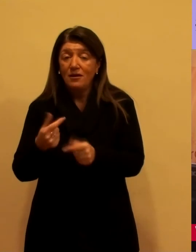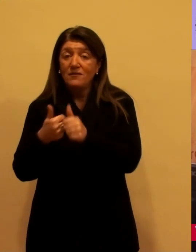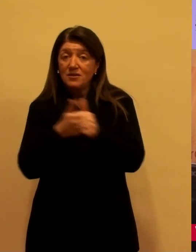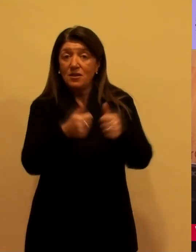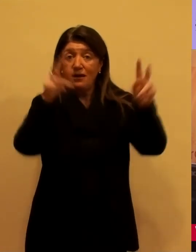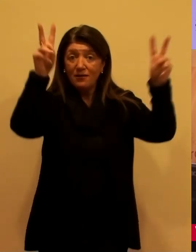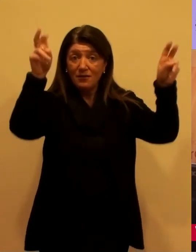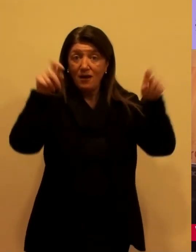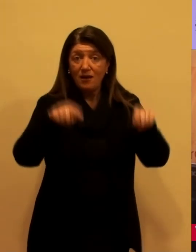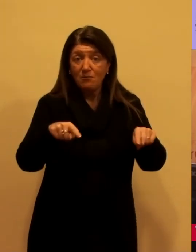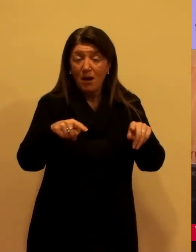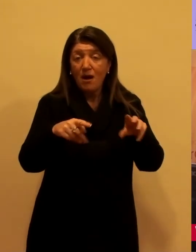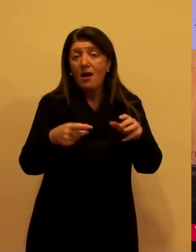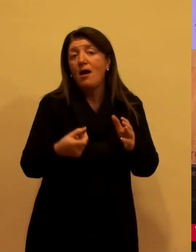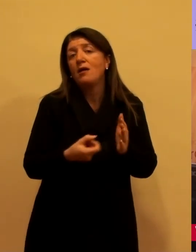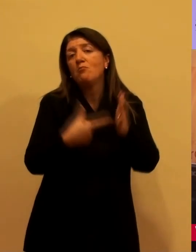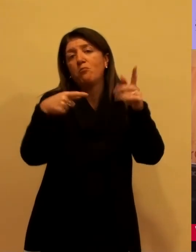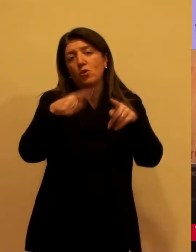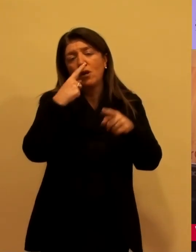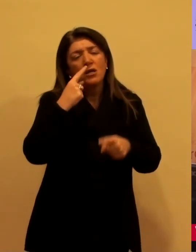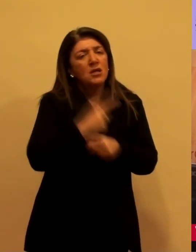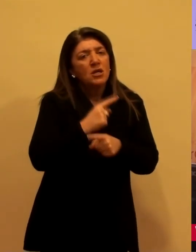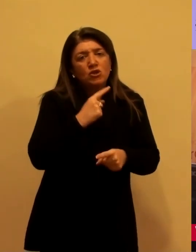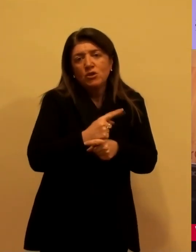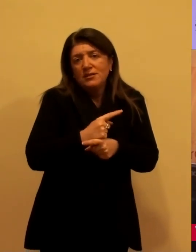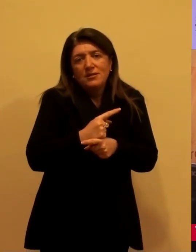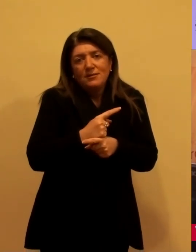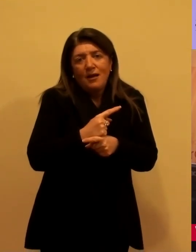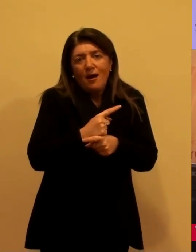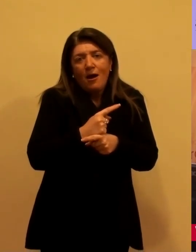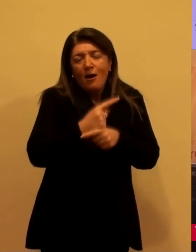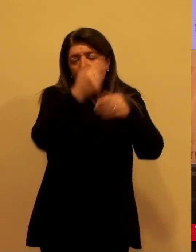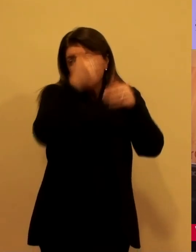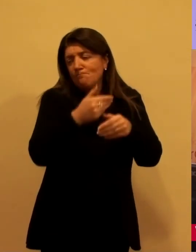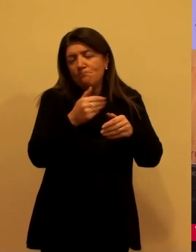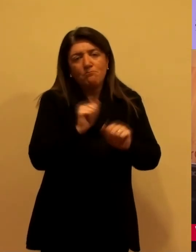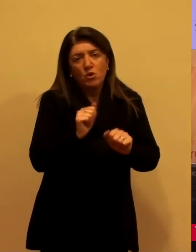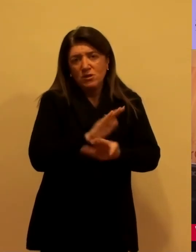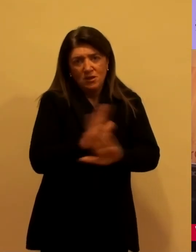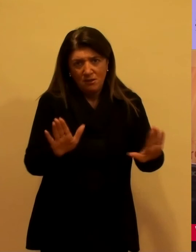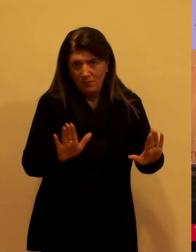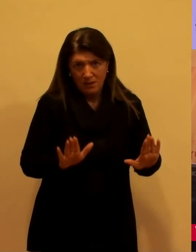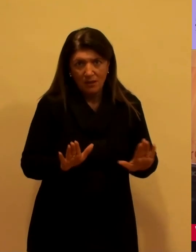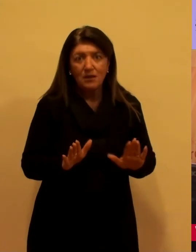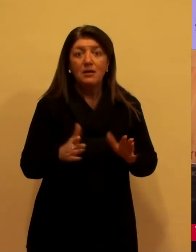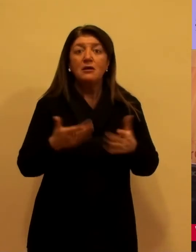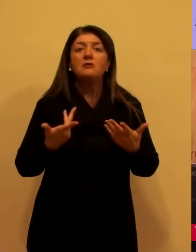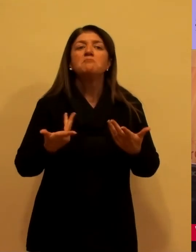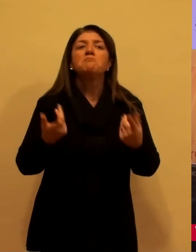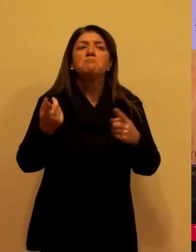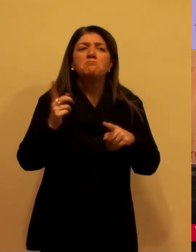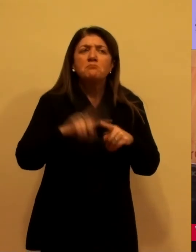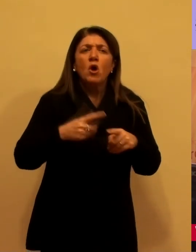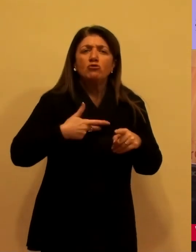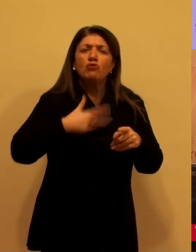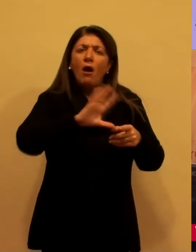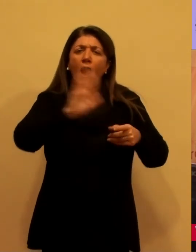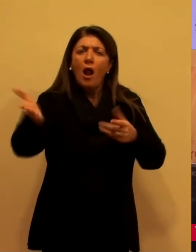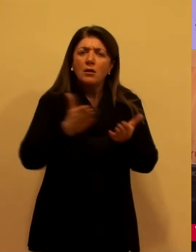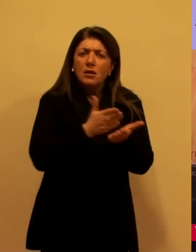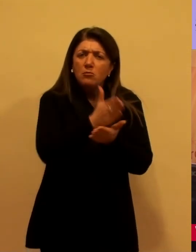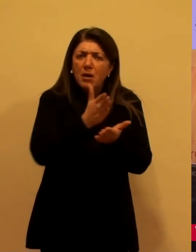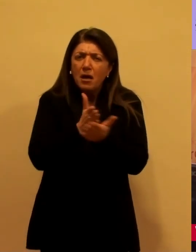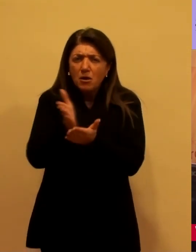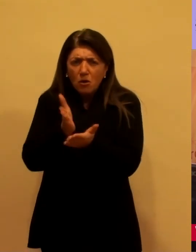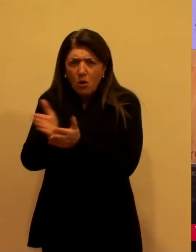queste necessità impellenti. E poi, va bene, nello specifico abbiamo tanti percorsi, tante